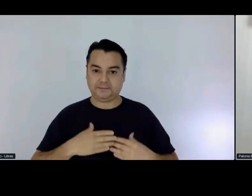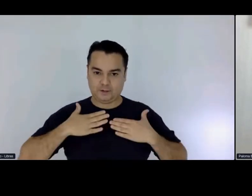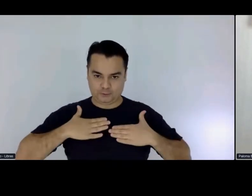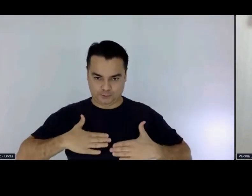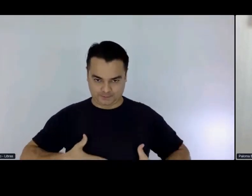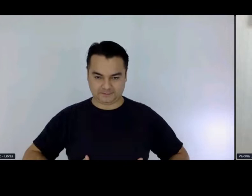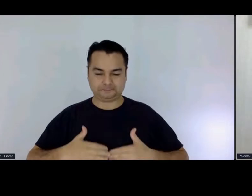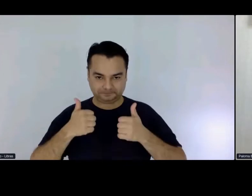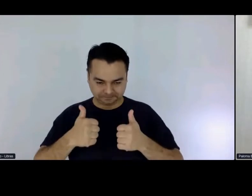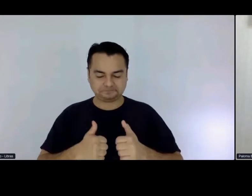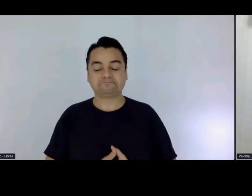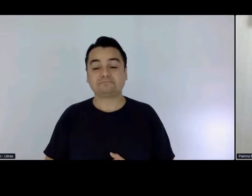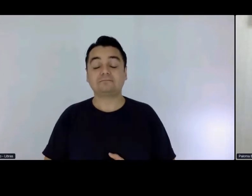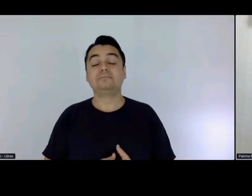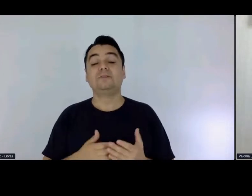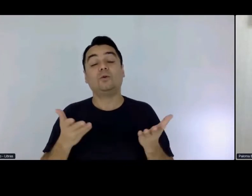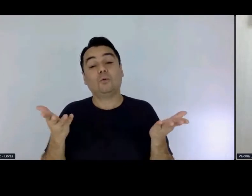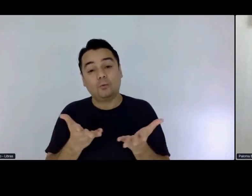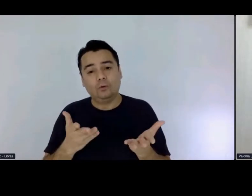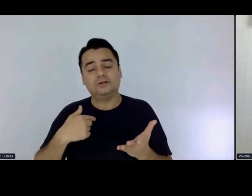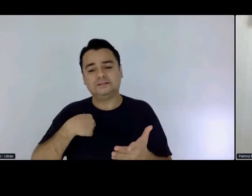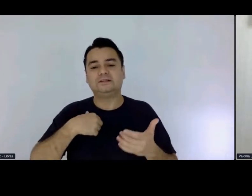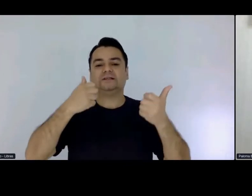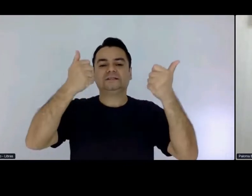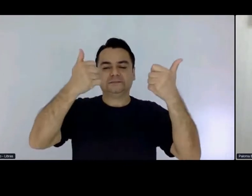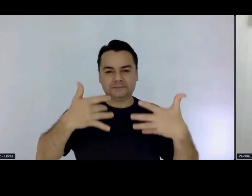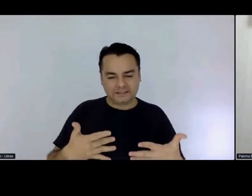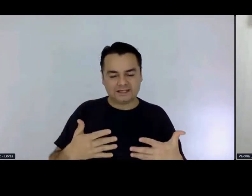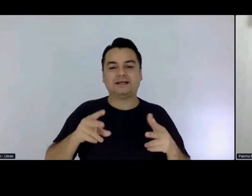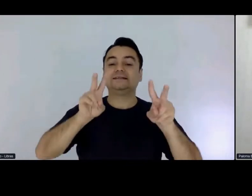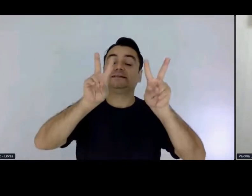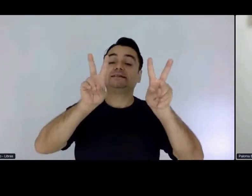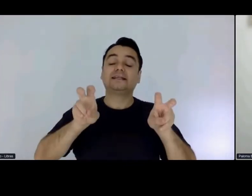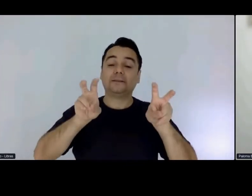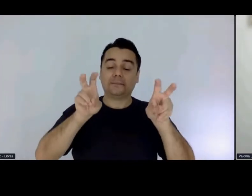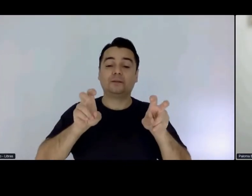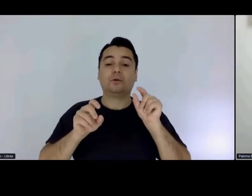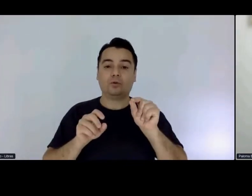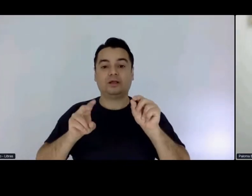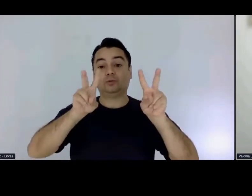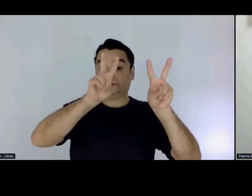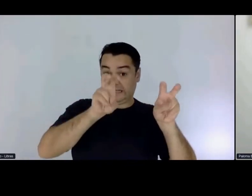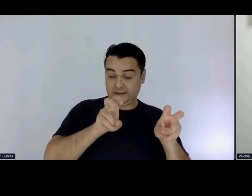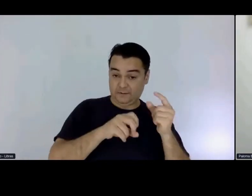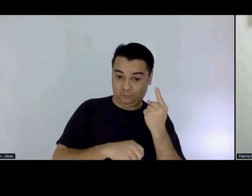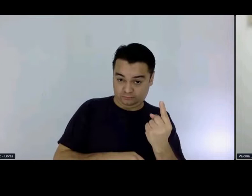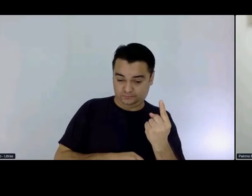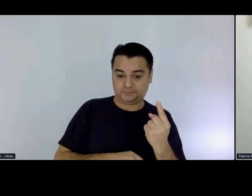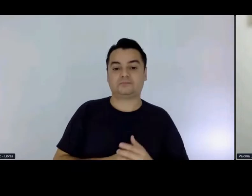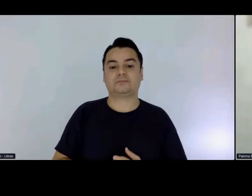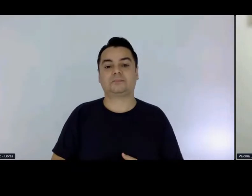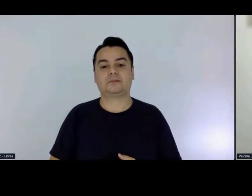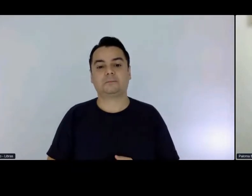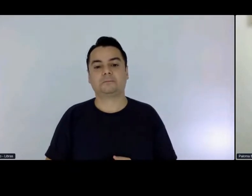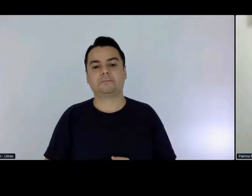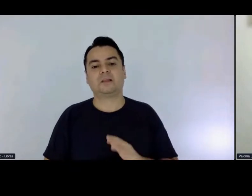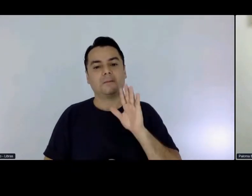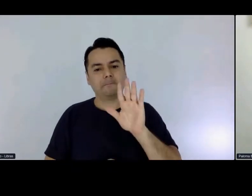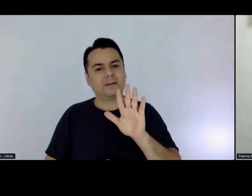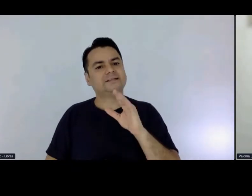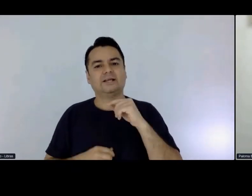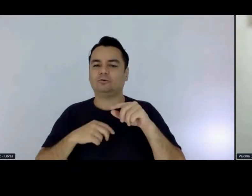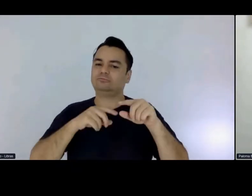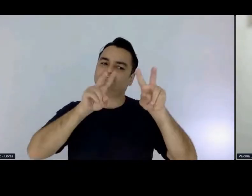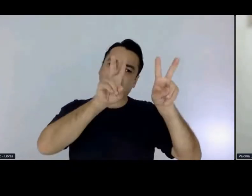e hoje estou aqui, eu ia falar para vocês sobre um tema, né? E eu não vou mais